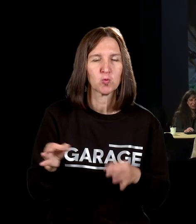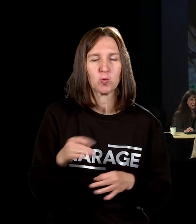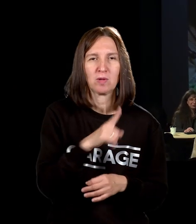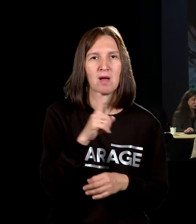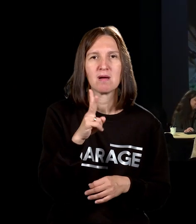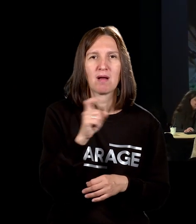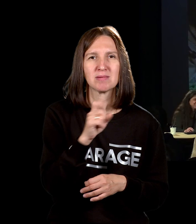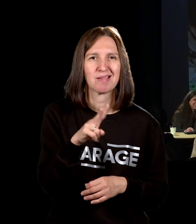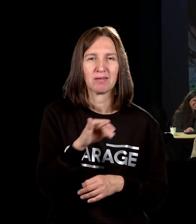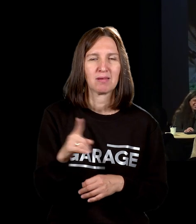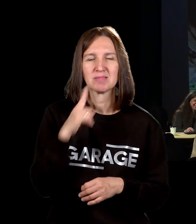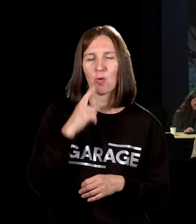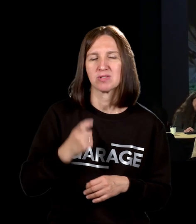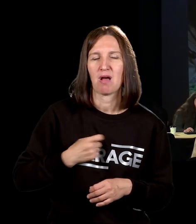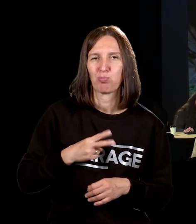оскорбление